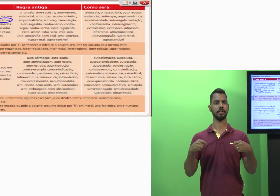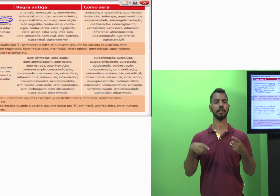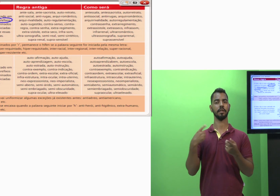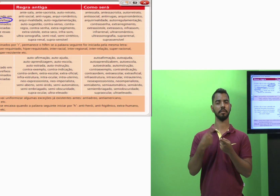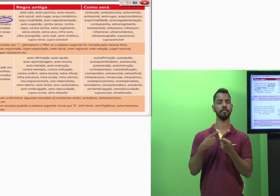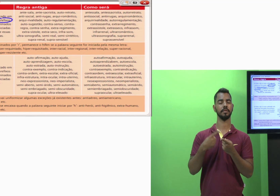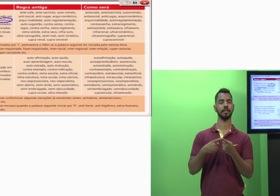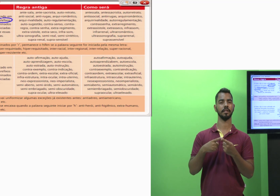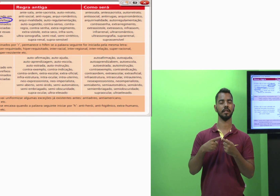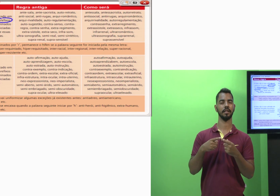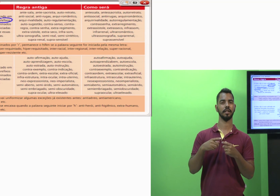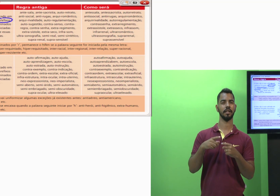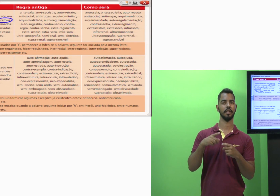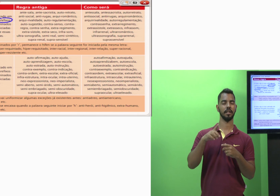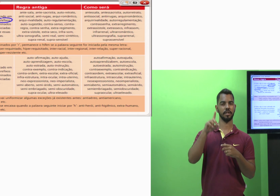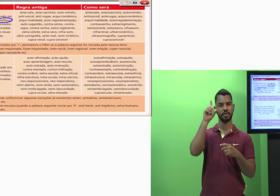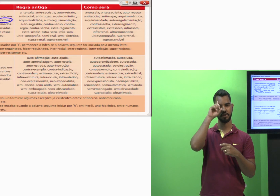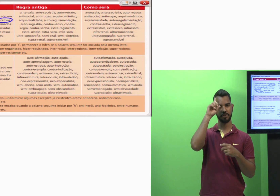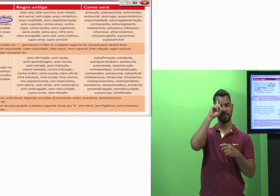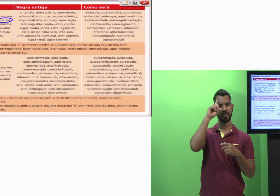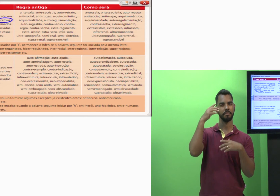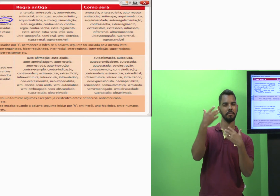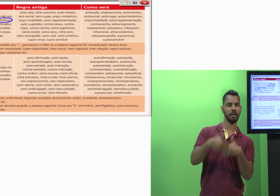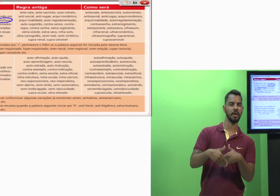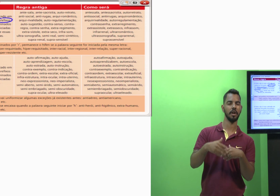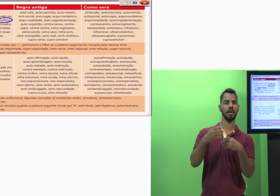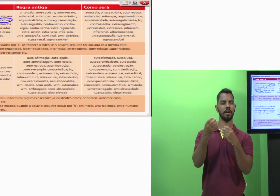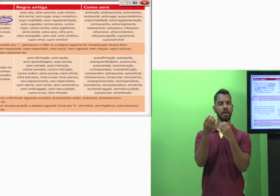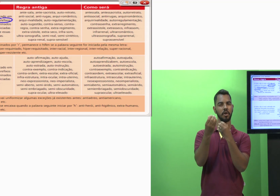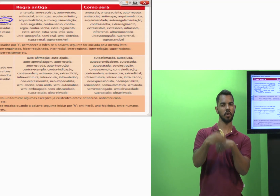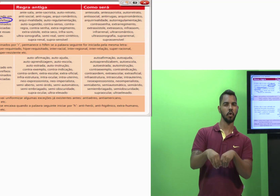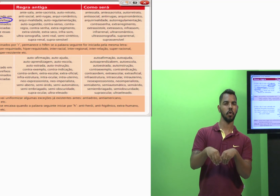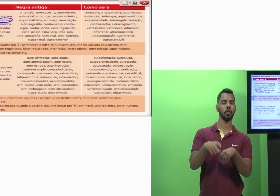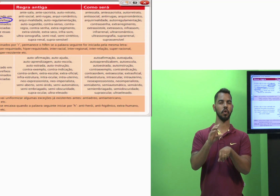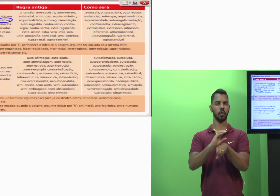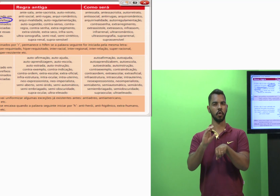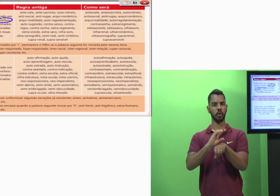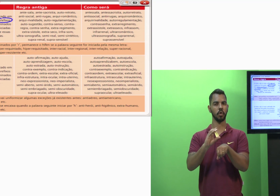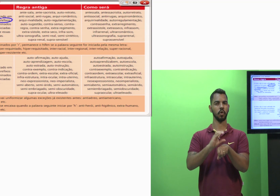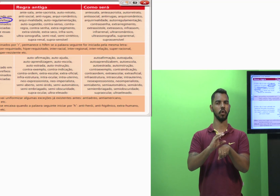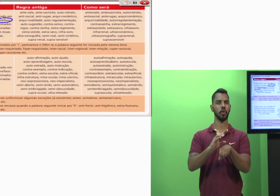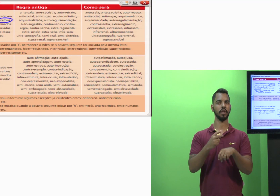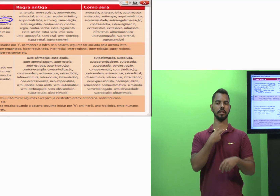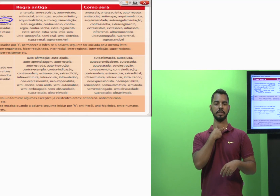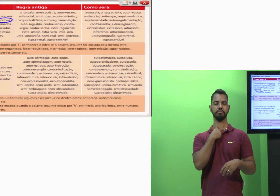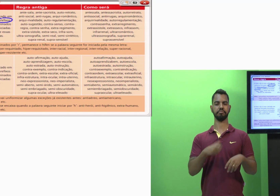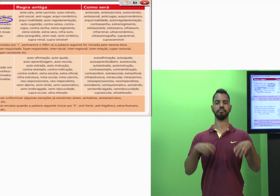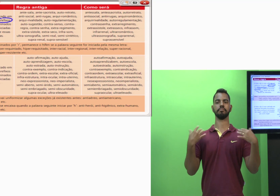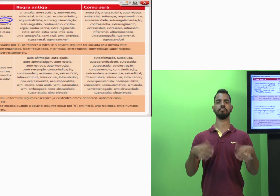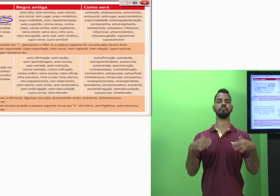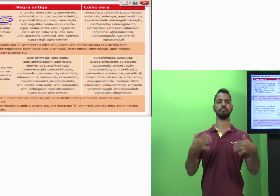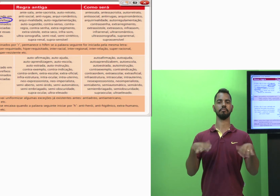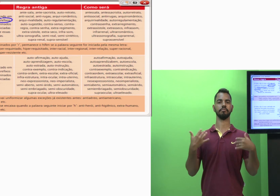dia, fora os concursos e cursos que fazemos. Então, na regra antiga, a gente